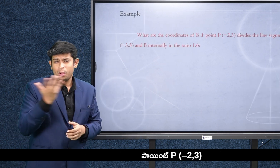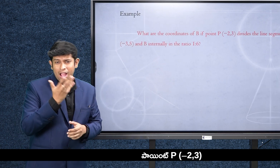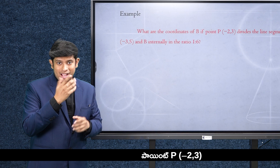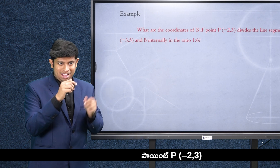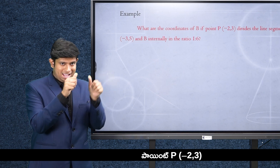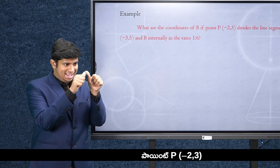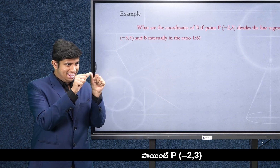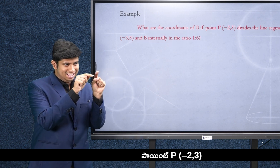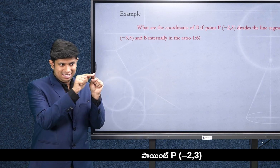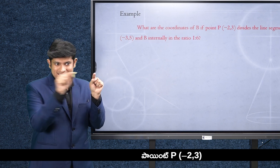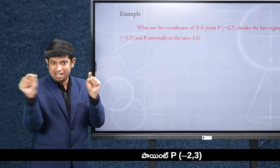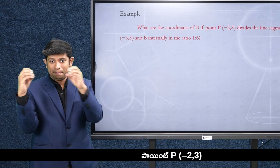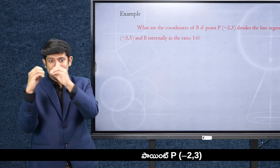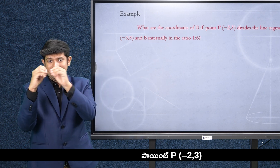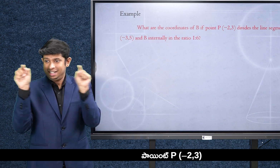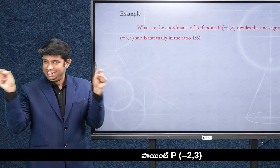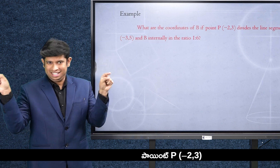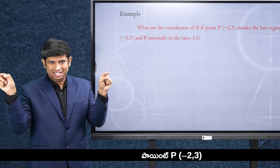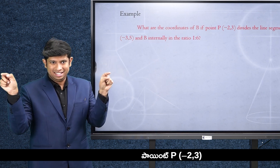పాయింట్ p -2